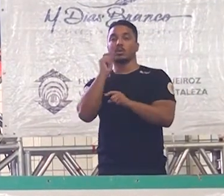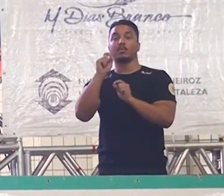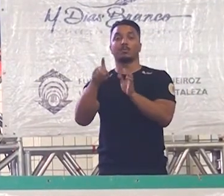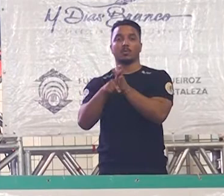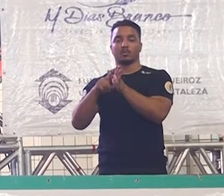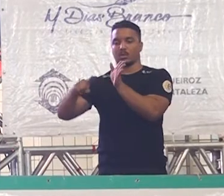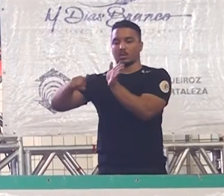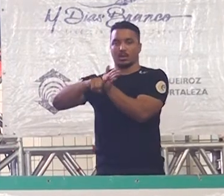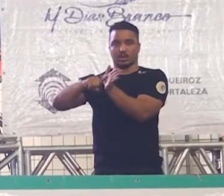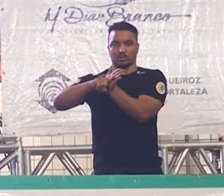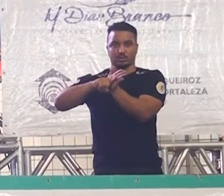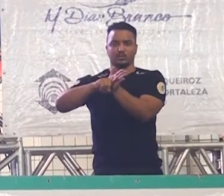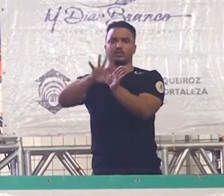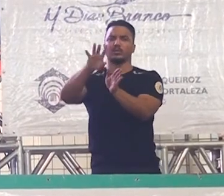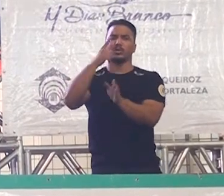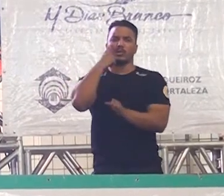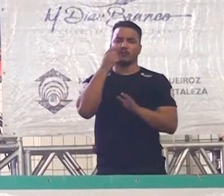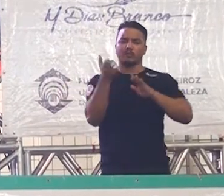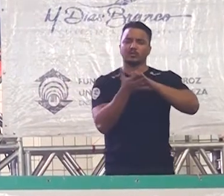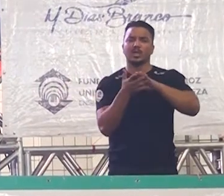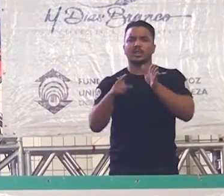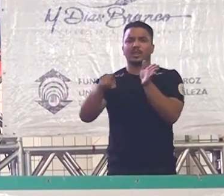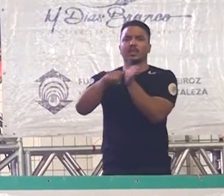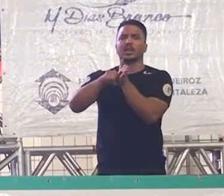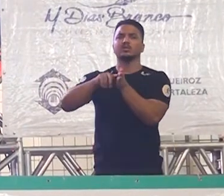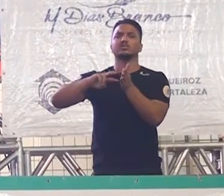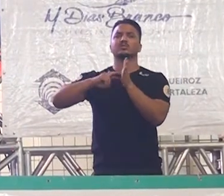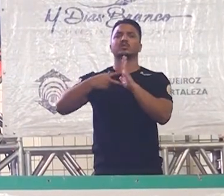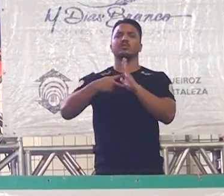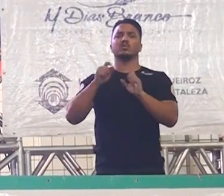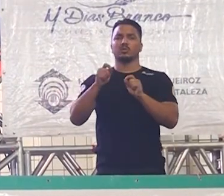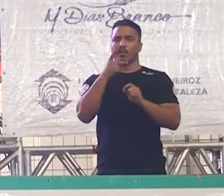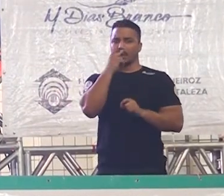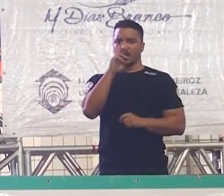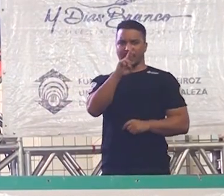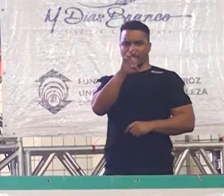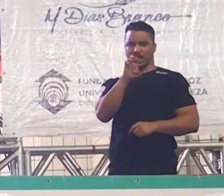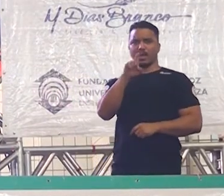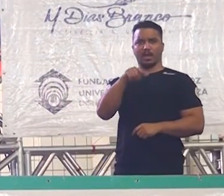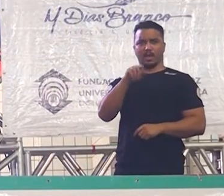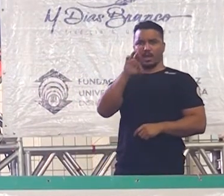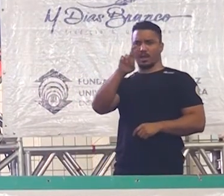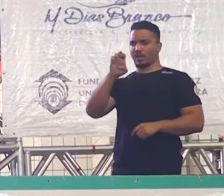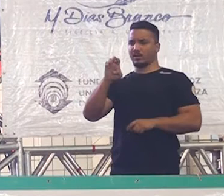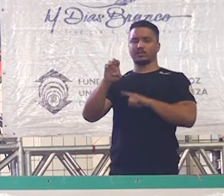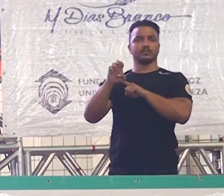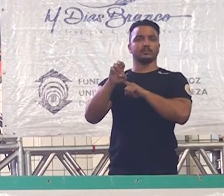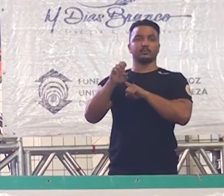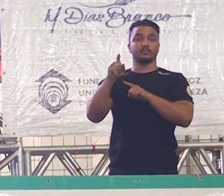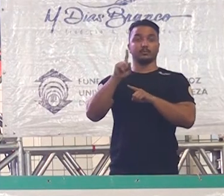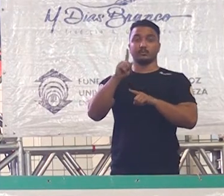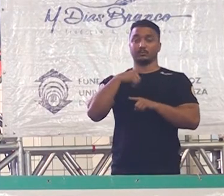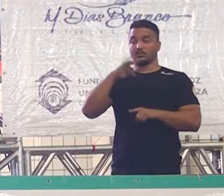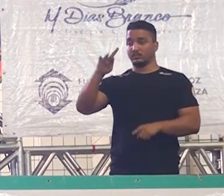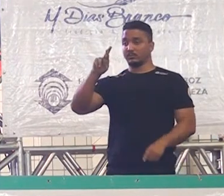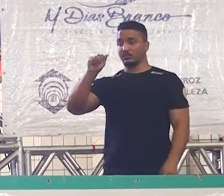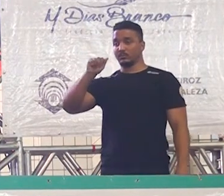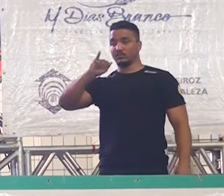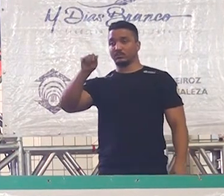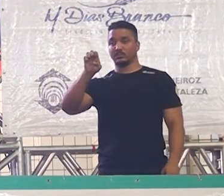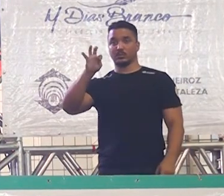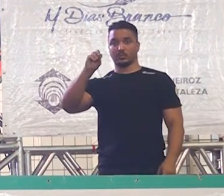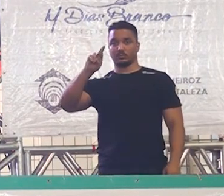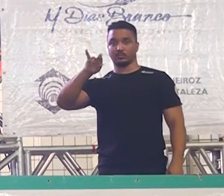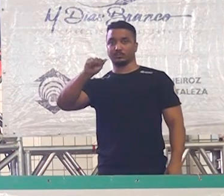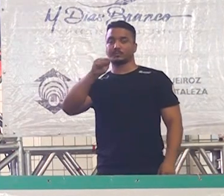negativa. Professor, velocidade negativa significa dizer que eu estou dando ré? Não, é que eu estou indo contrário à trajetória. Vamos pegar